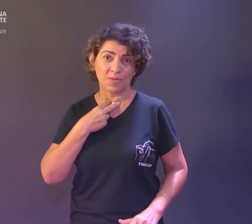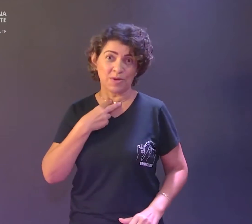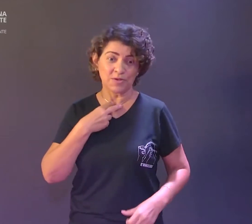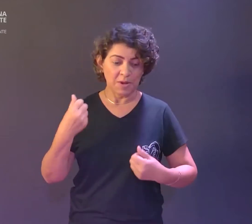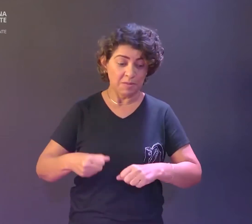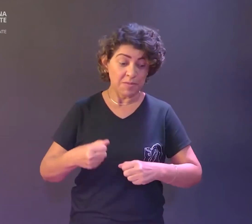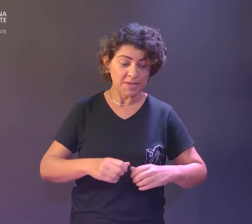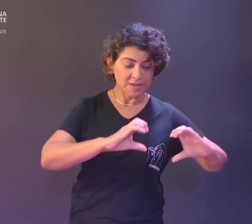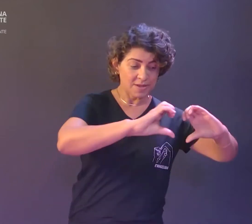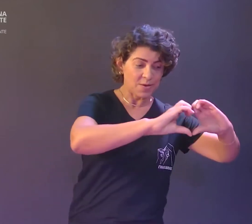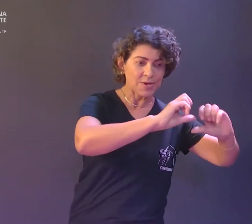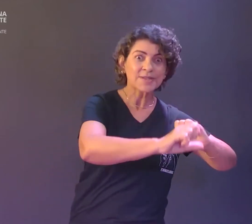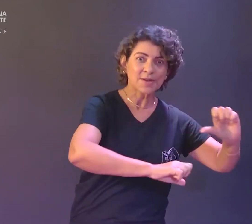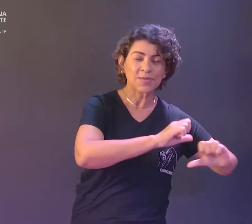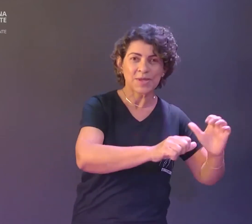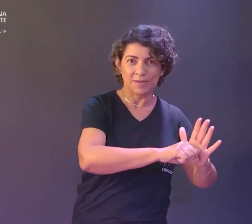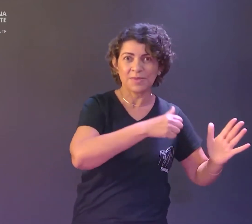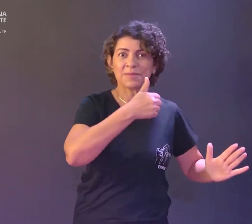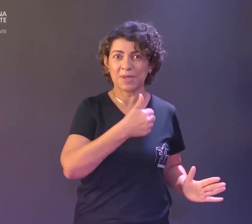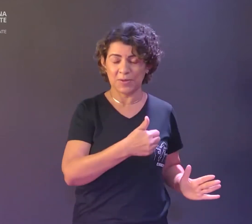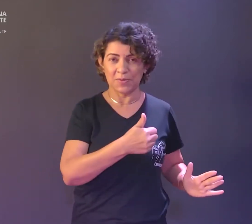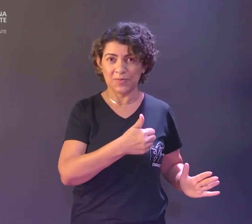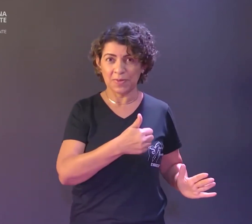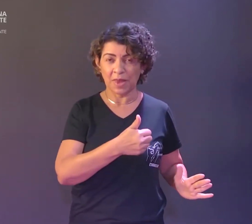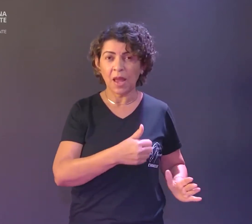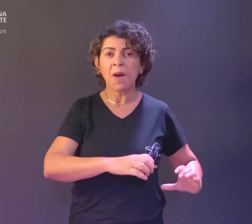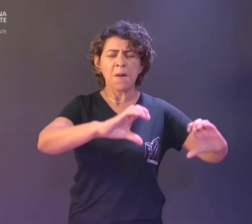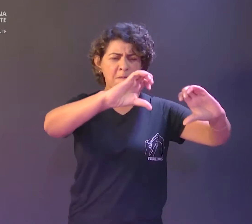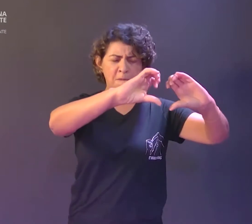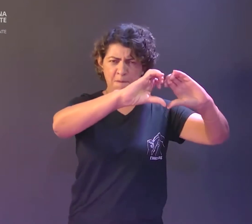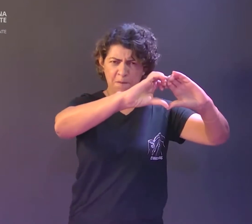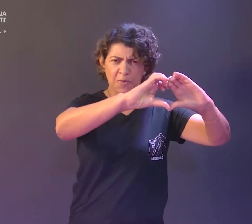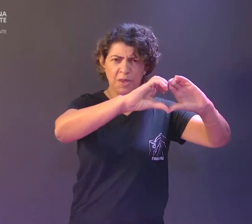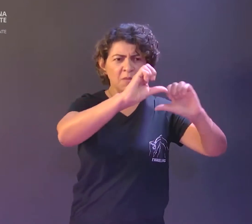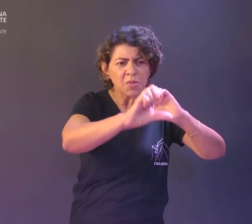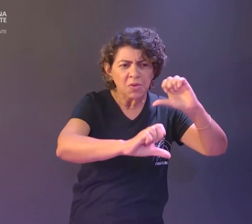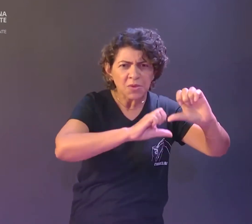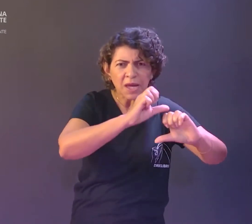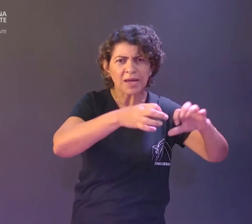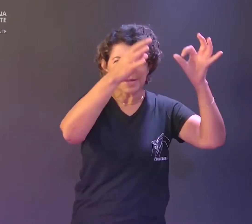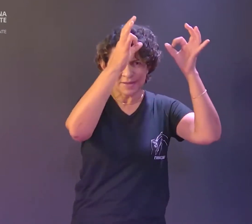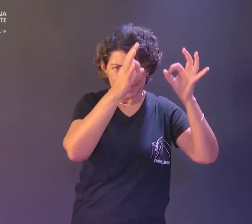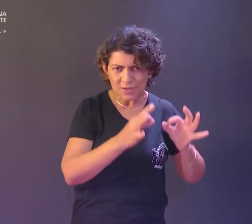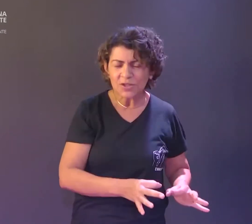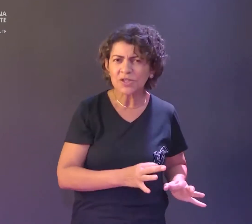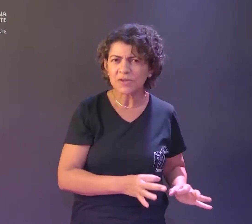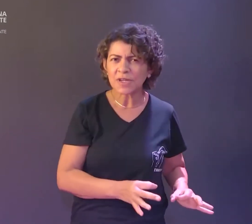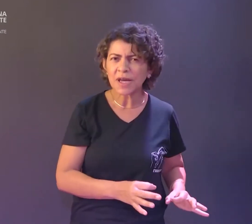Para uma mudança genuína, é imprescindível que haja uma transformação